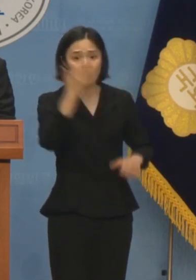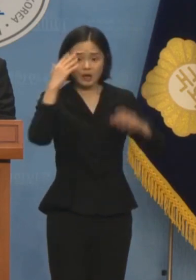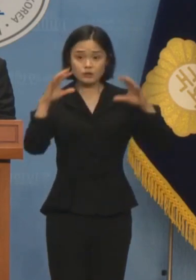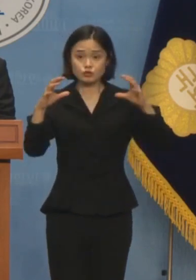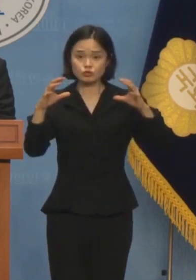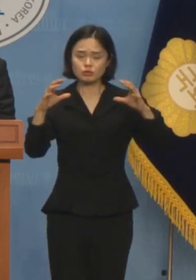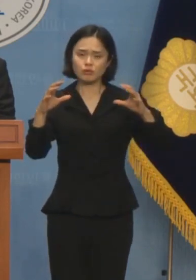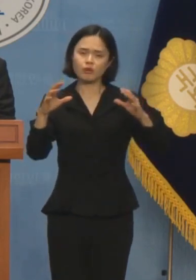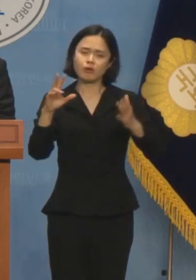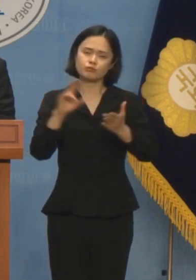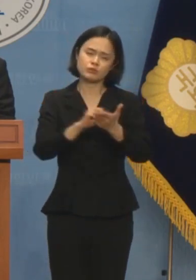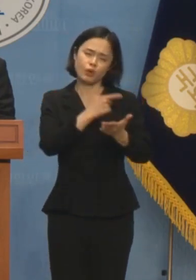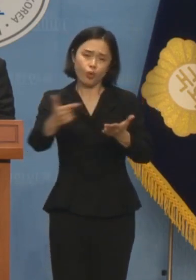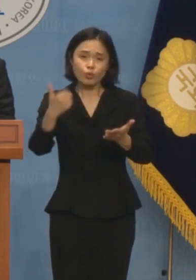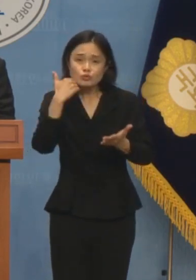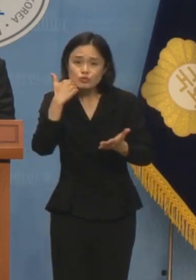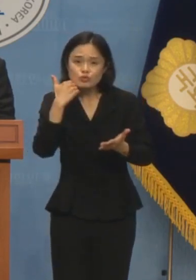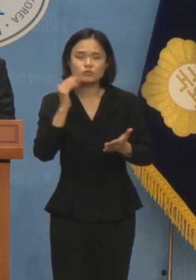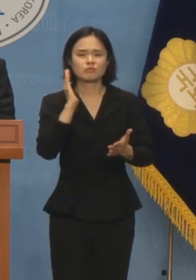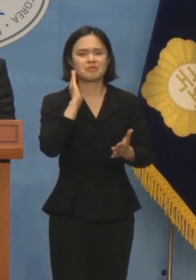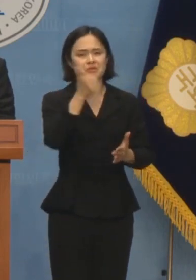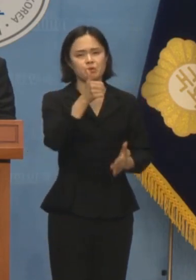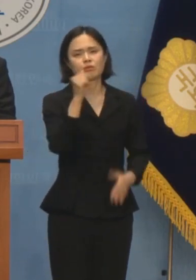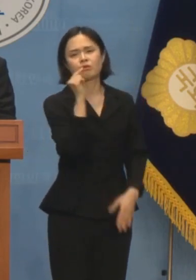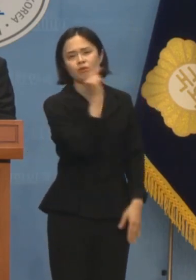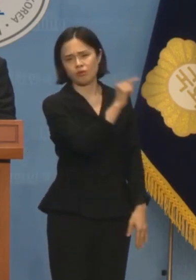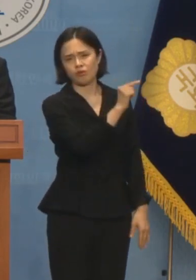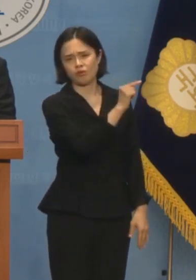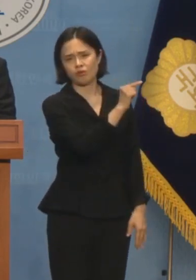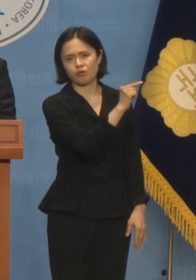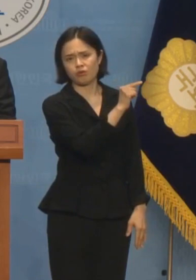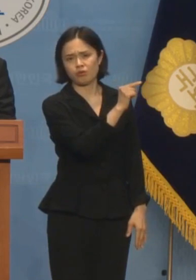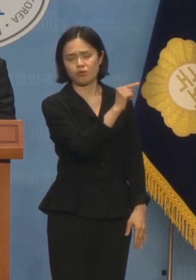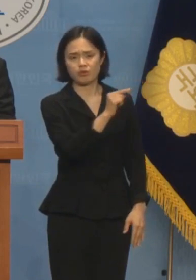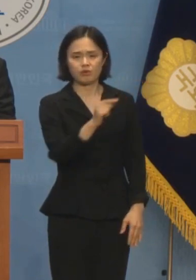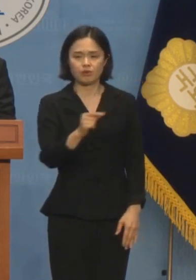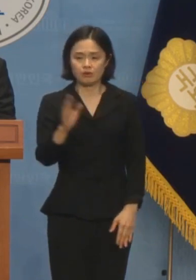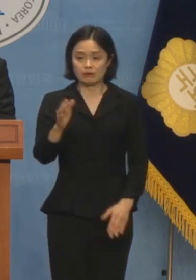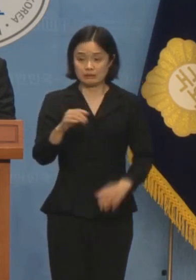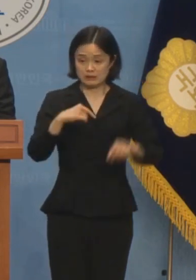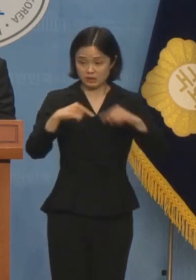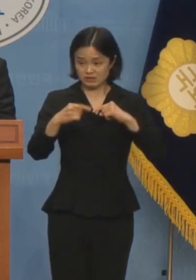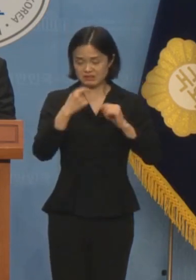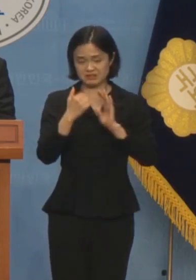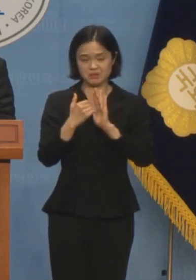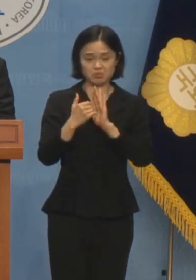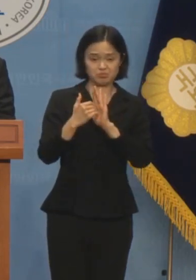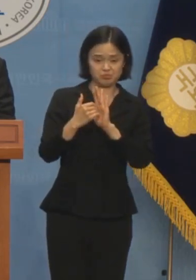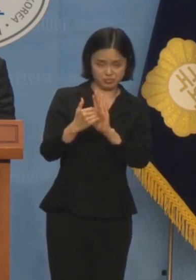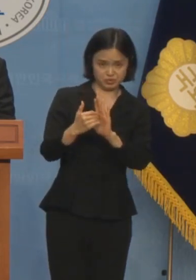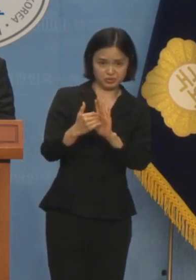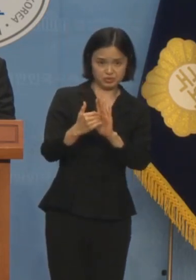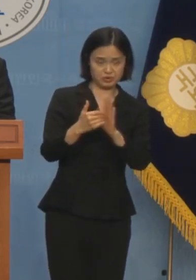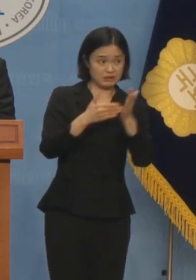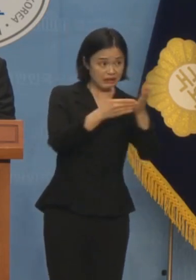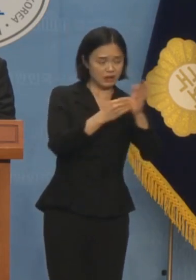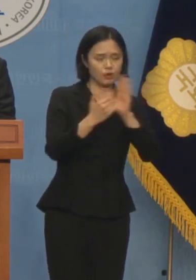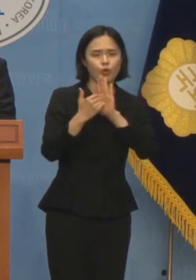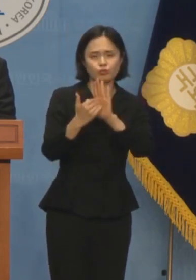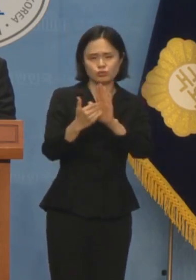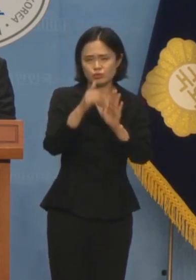도전은 윤석열 대통령입니다 거부권 통치 야당 탄압 등 불통과 독선의